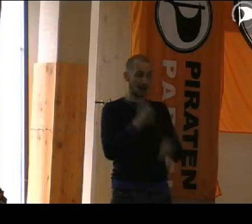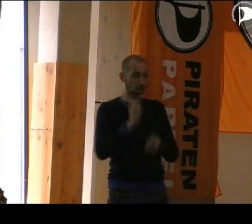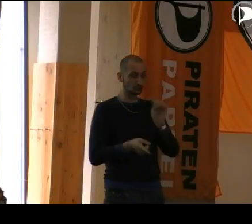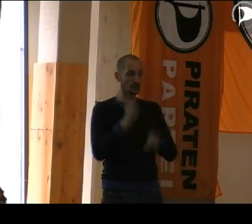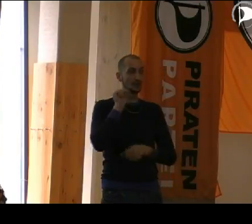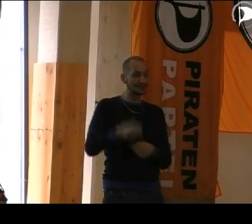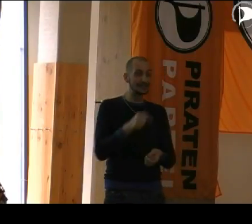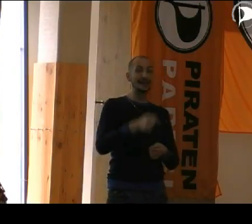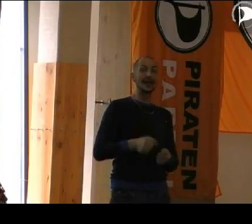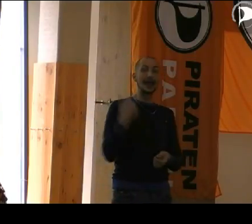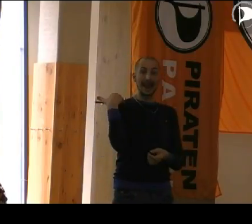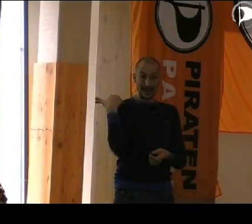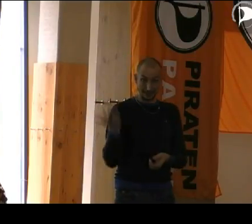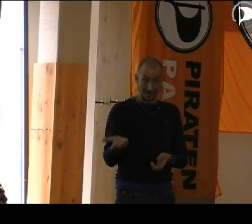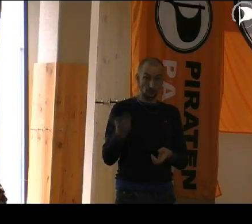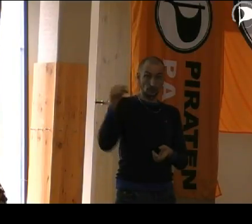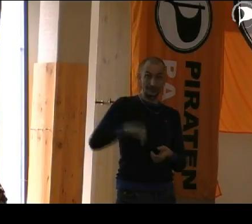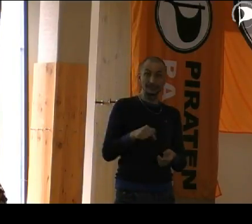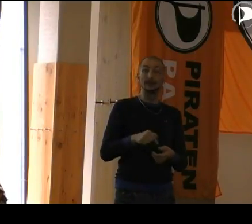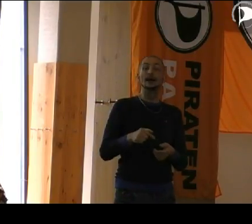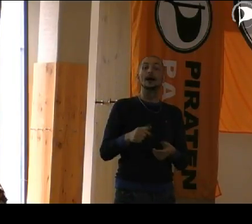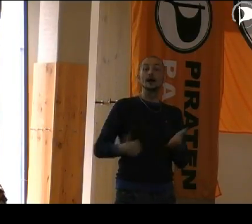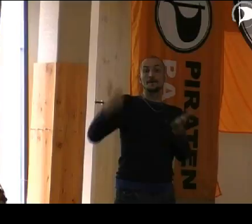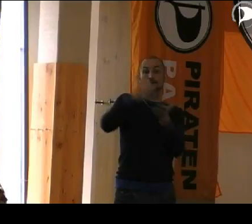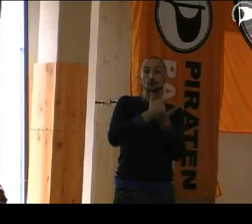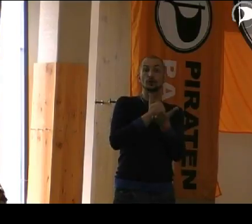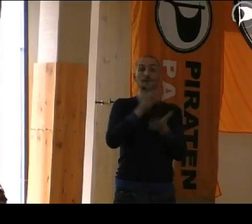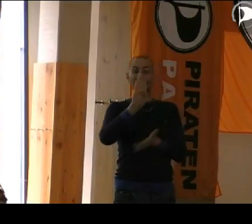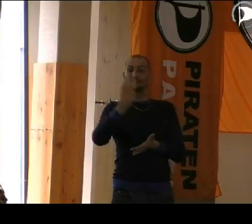entlastung des landesvorstands ordentlich wiederholen